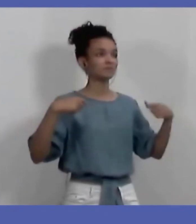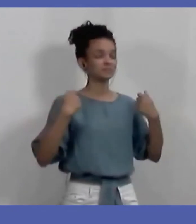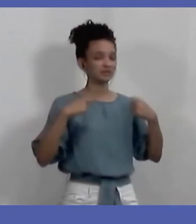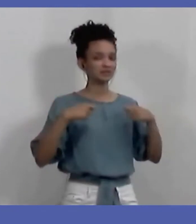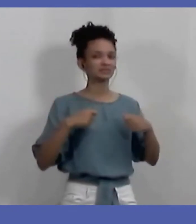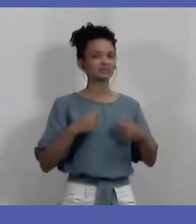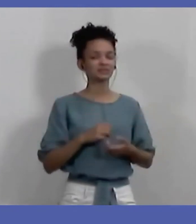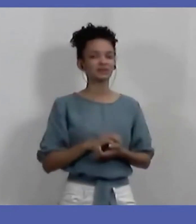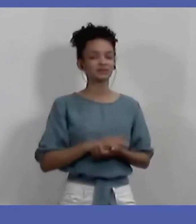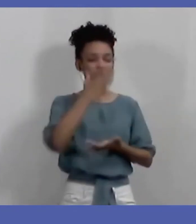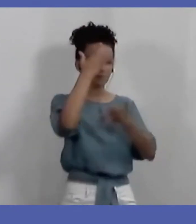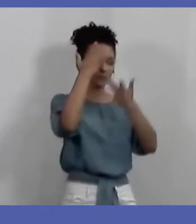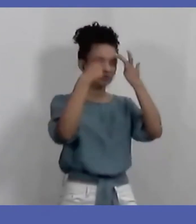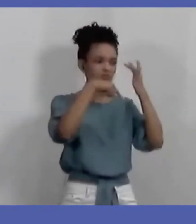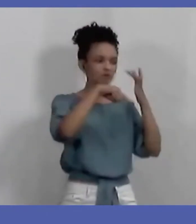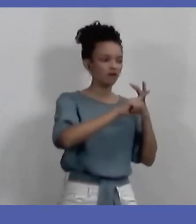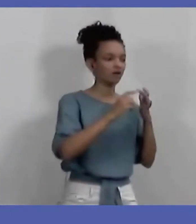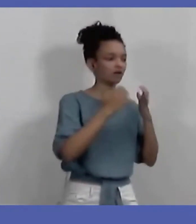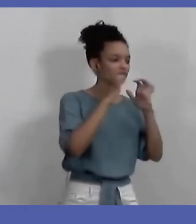E outra coisa,